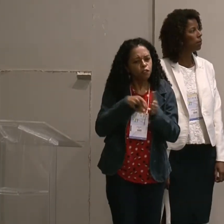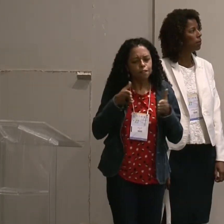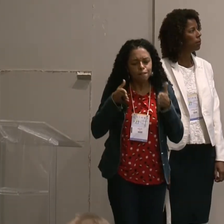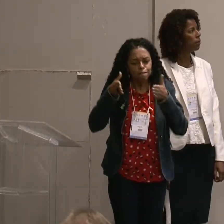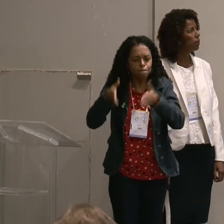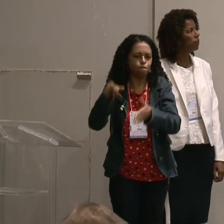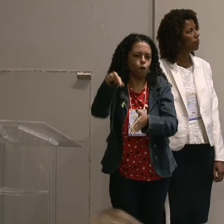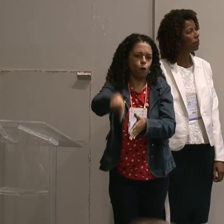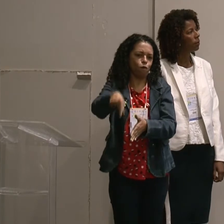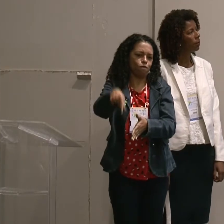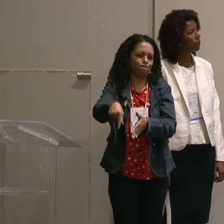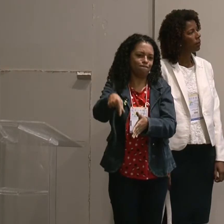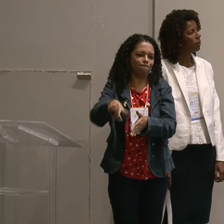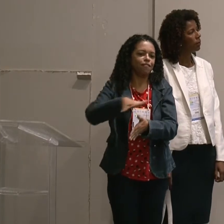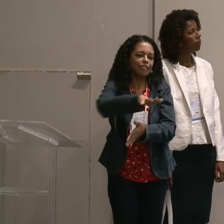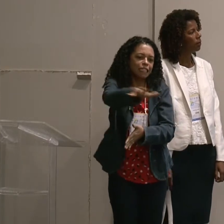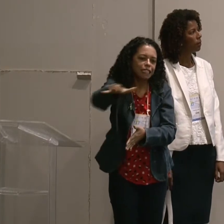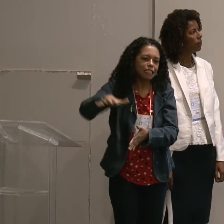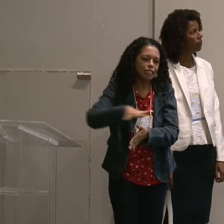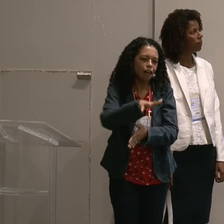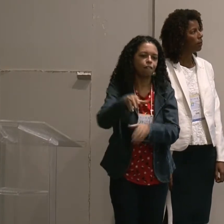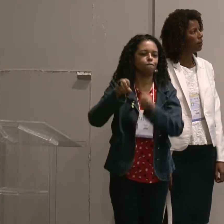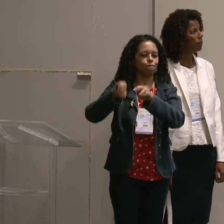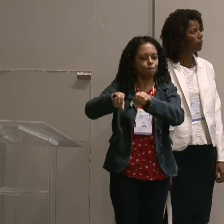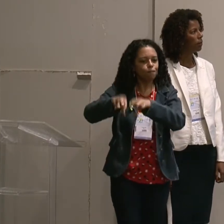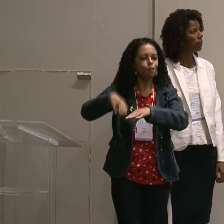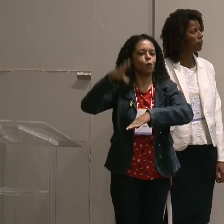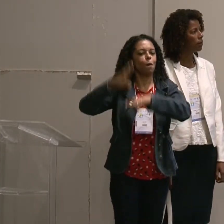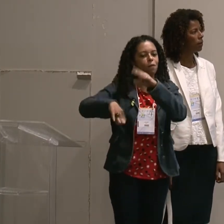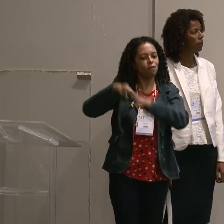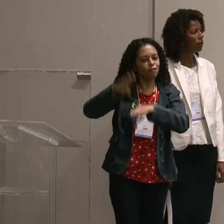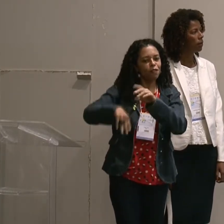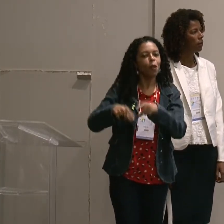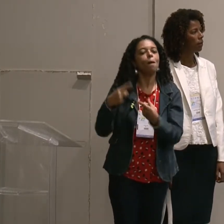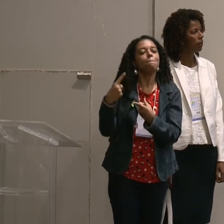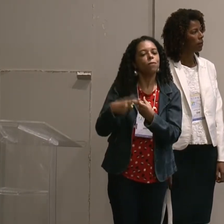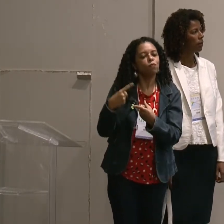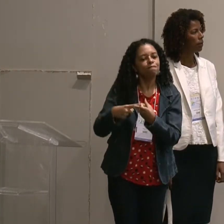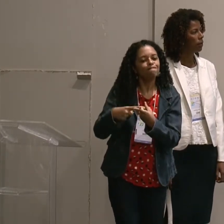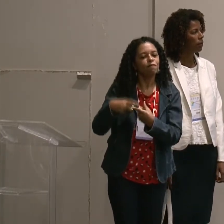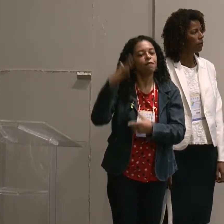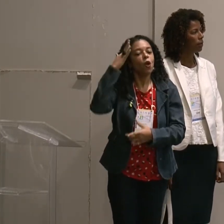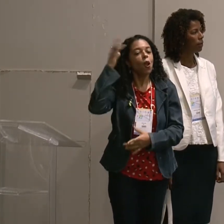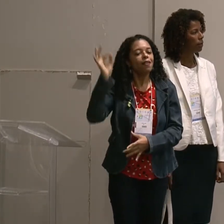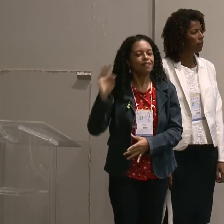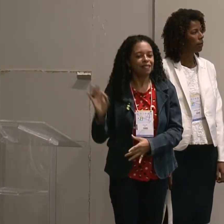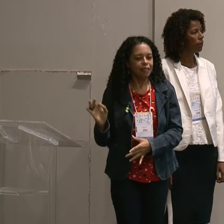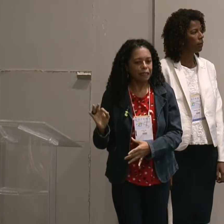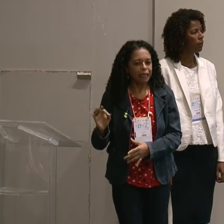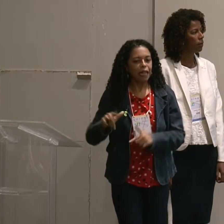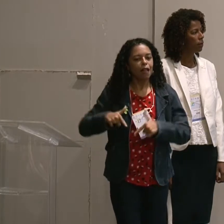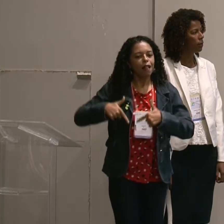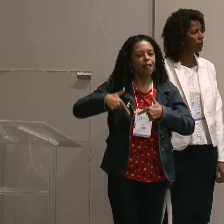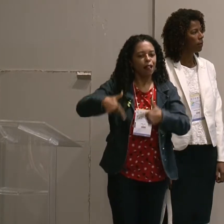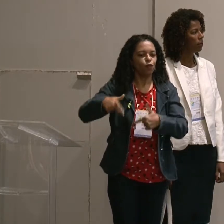Então, a minha pesquisa tem foco nesses profissionais, nesses professores surdos. Na